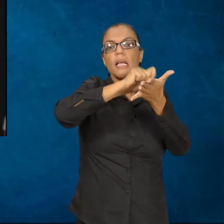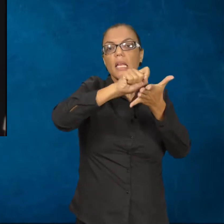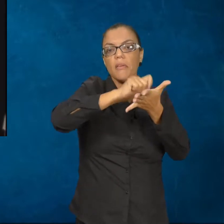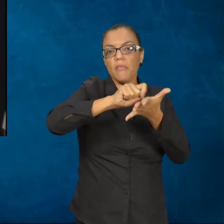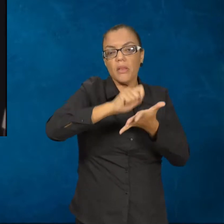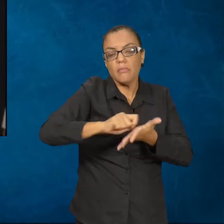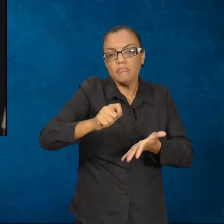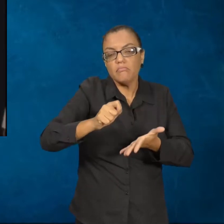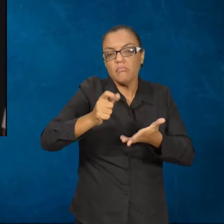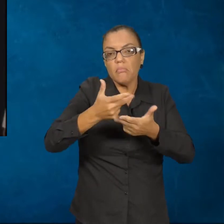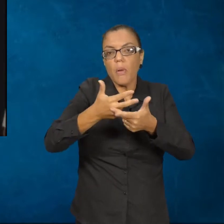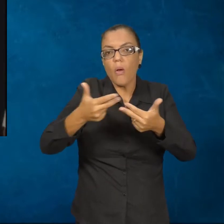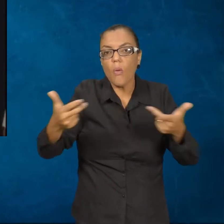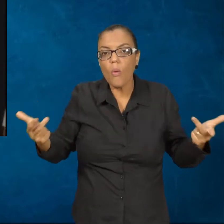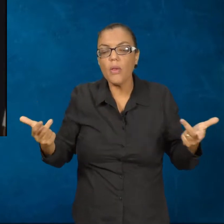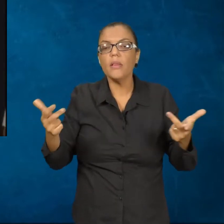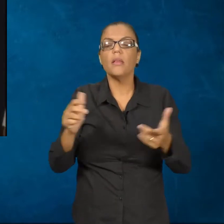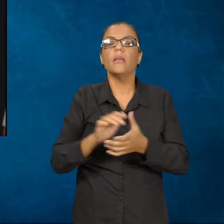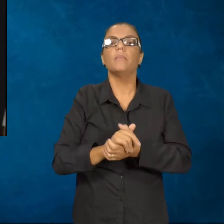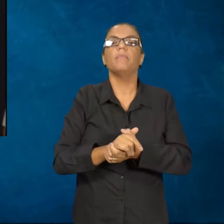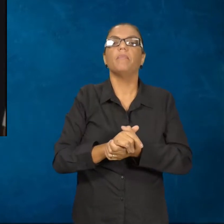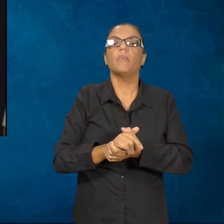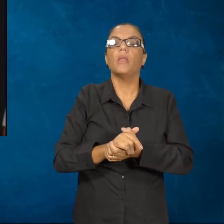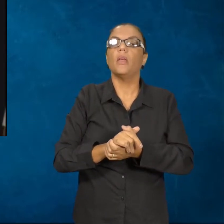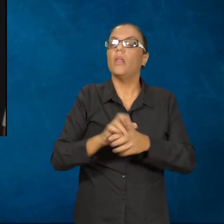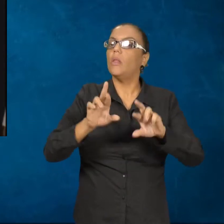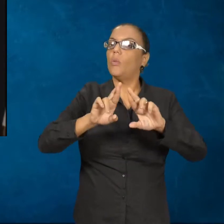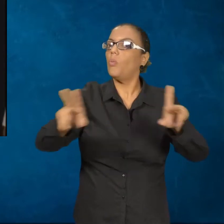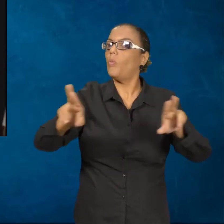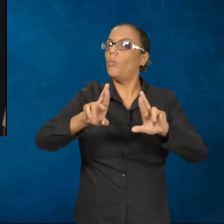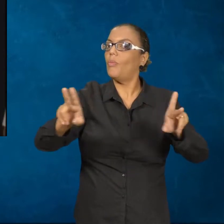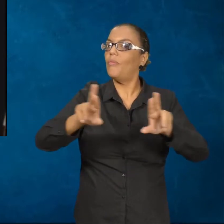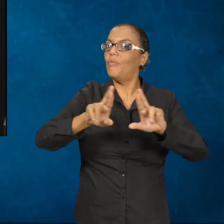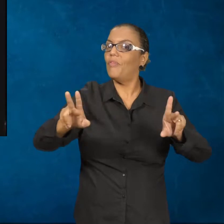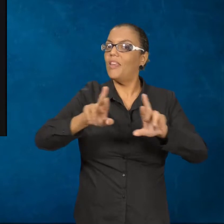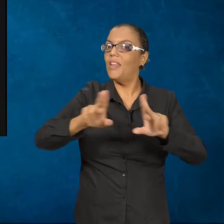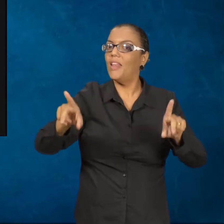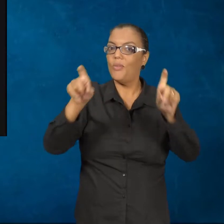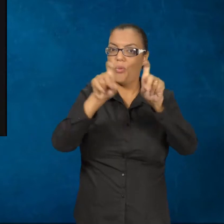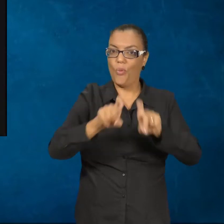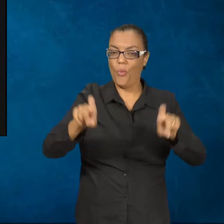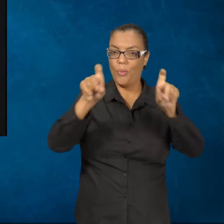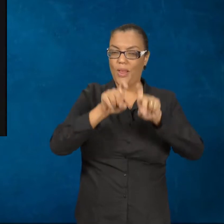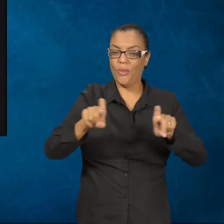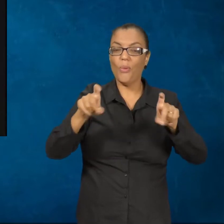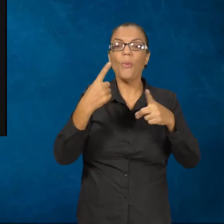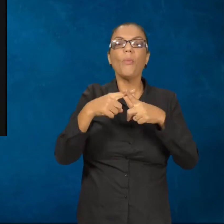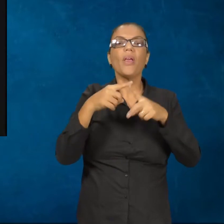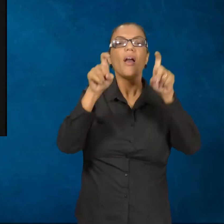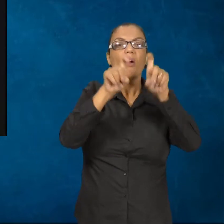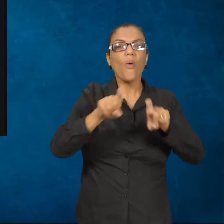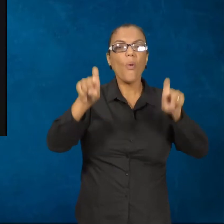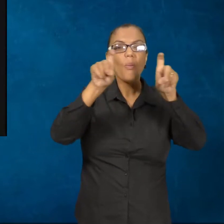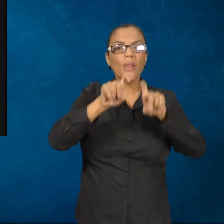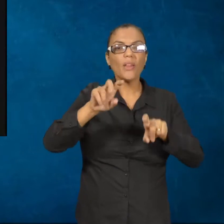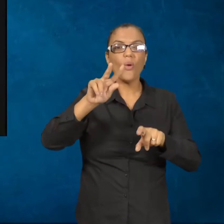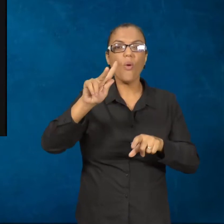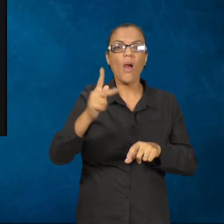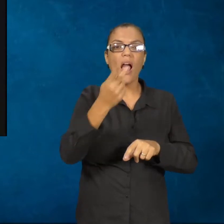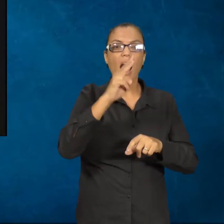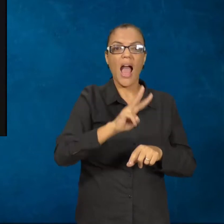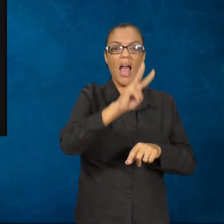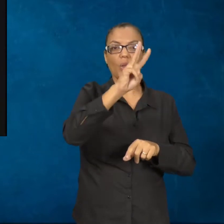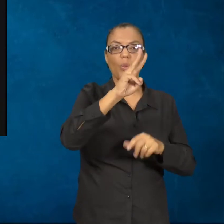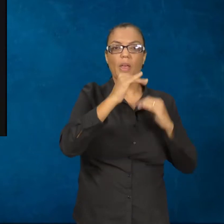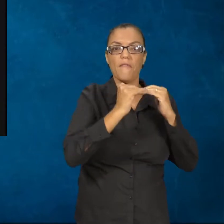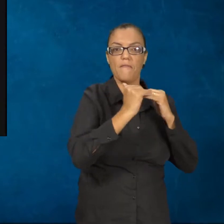alguma coisa, ao contrário do computador, onde o hardware é fixo,